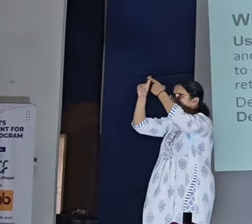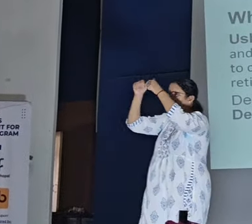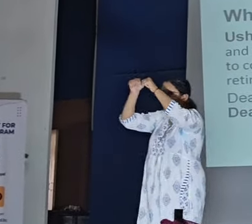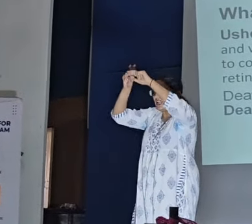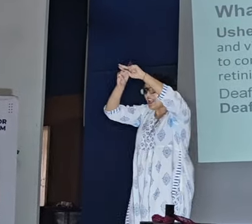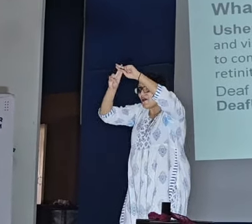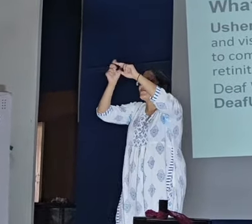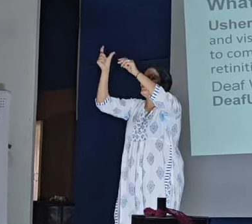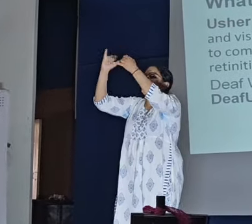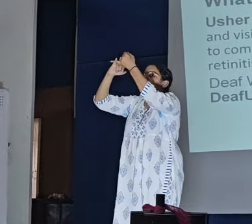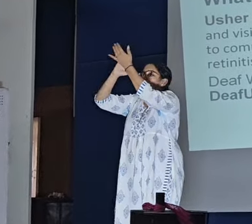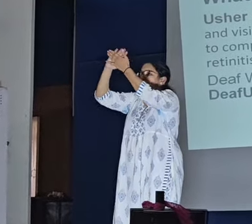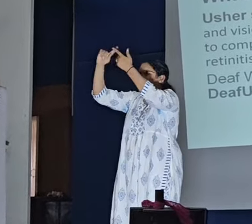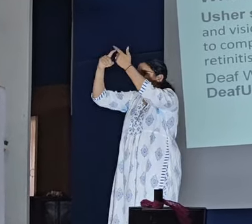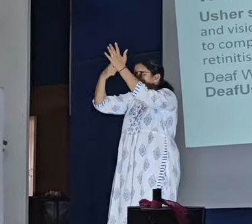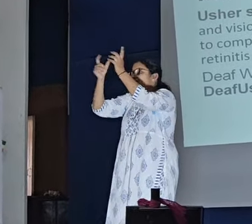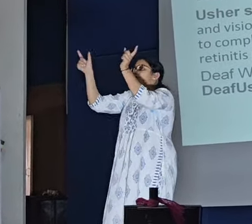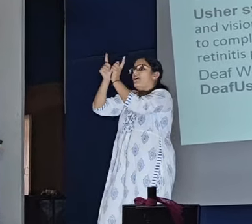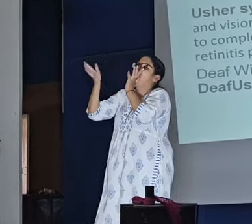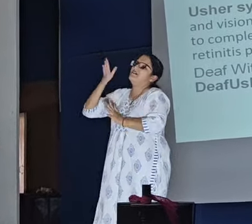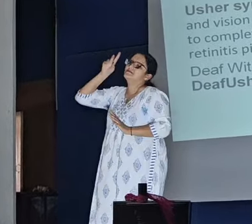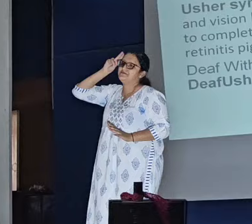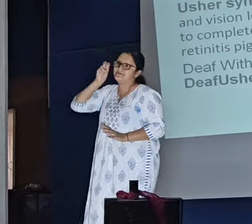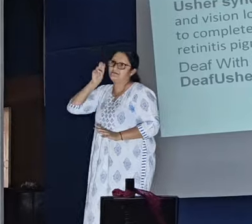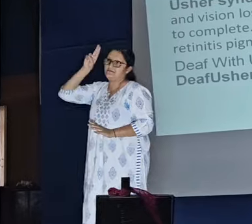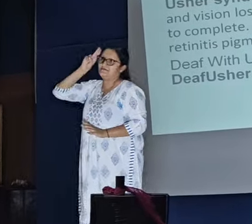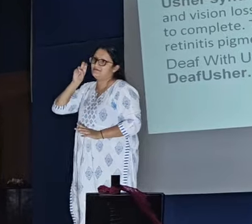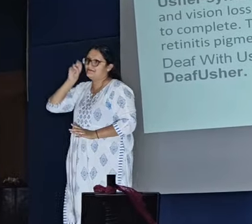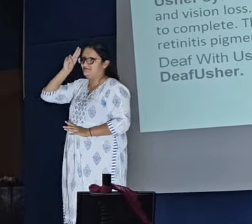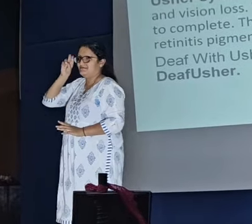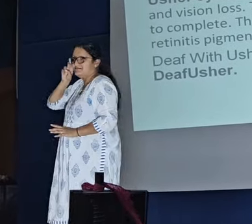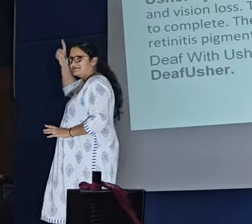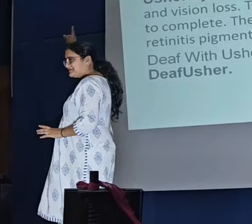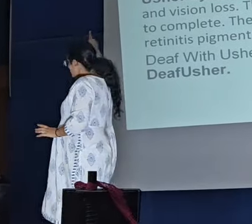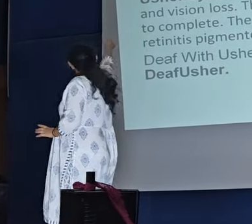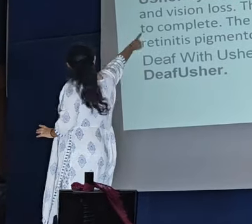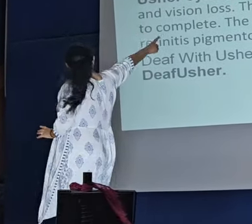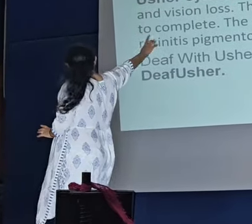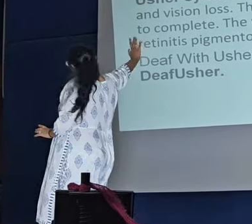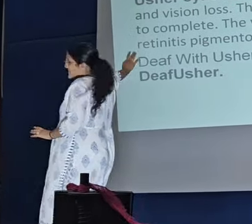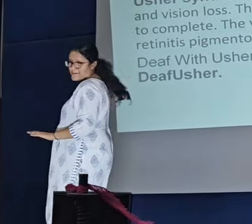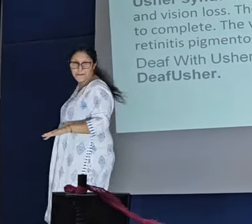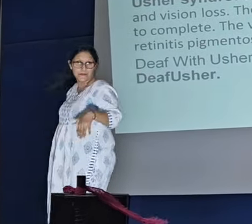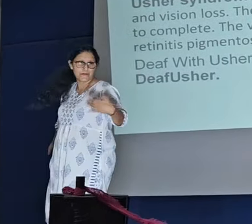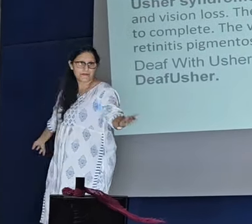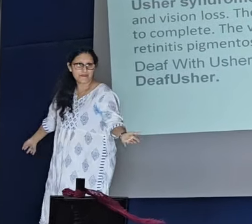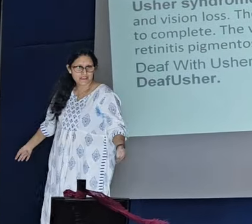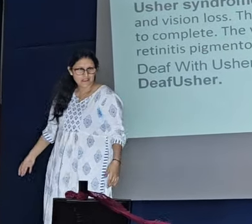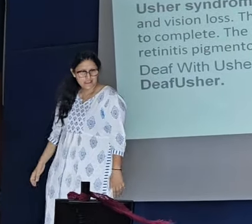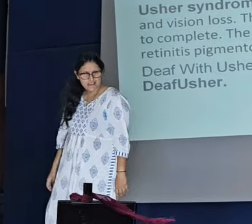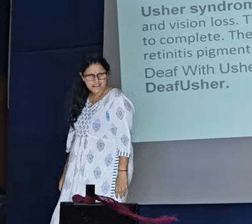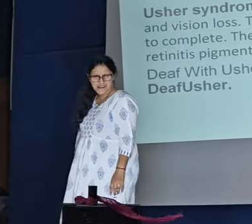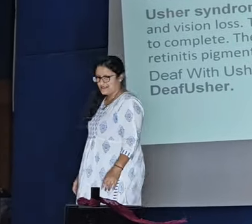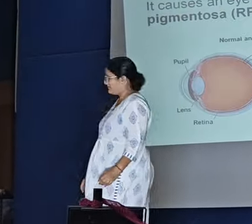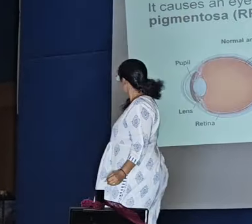ओके तो यहाँ पे आप देख पा रहे हैं जैसे कि यहाँ पे डेफ अशर का इसका साइन ऐसे होता है डेफ अशर का, अशर का साइन ये है,